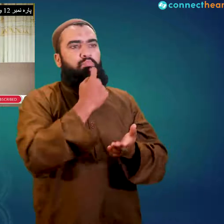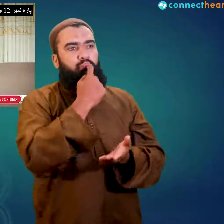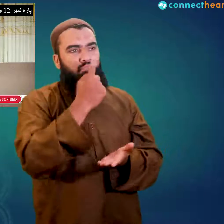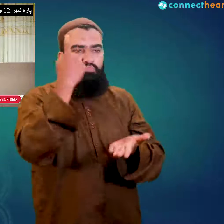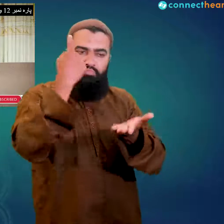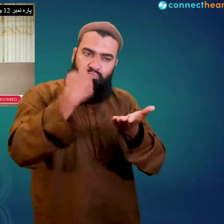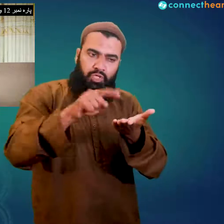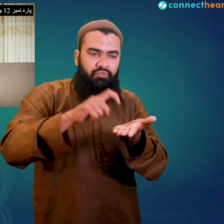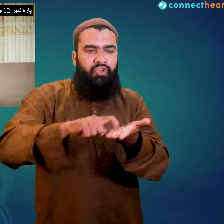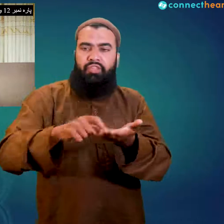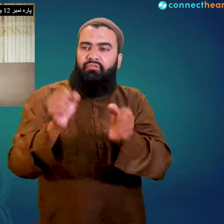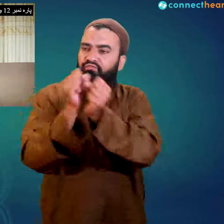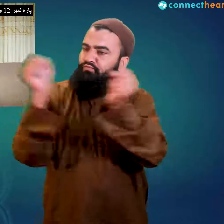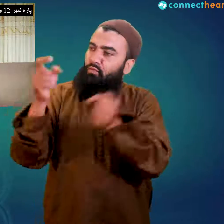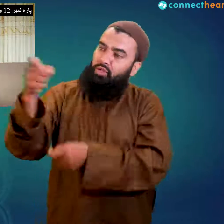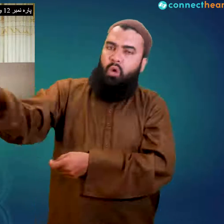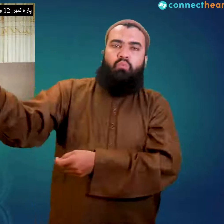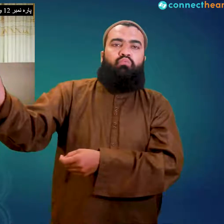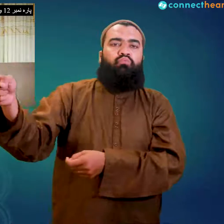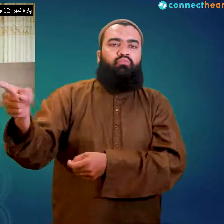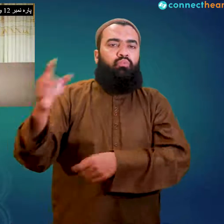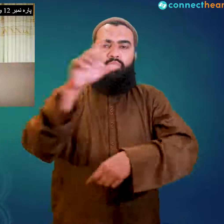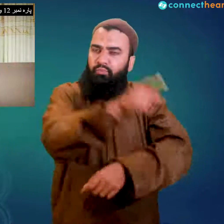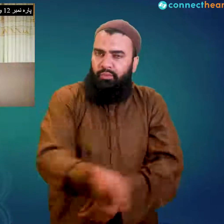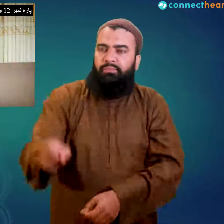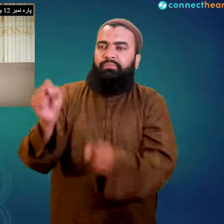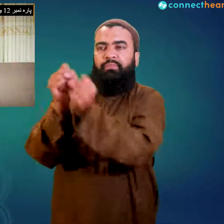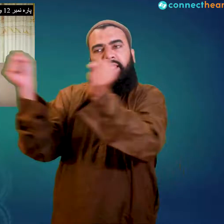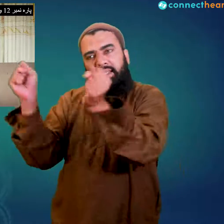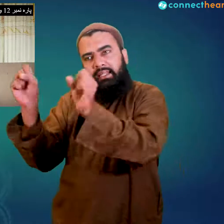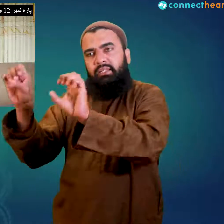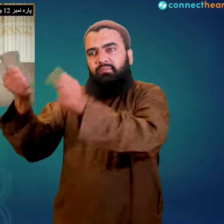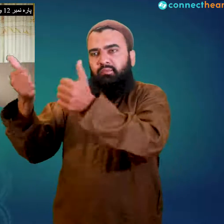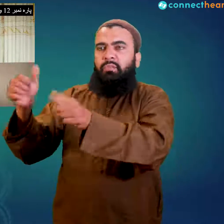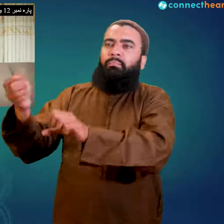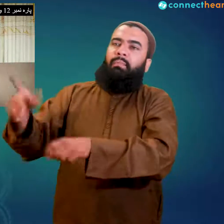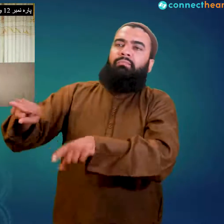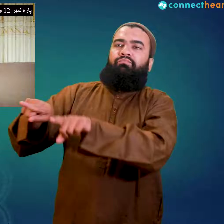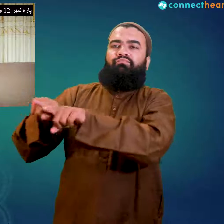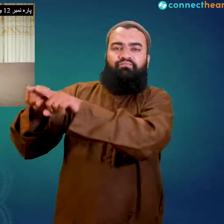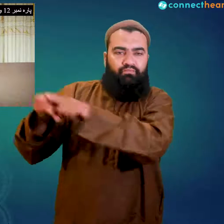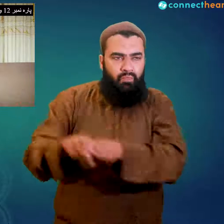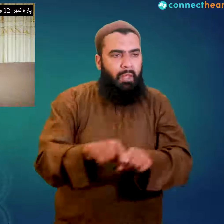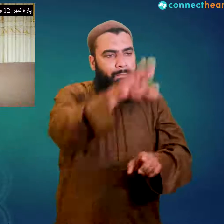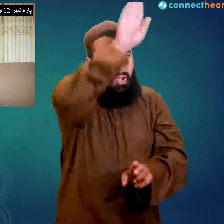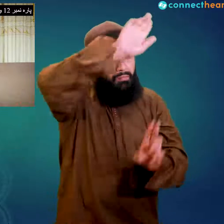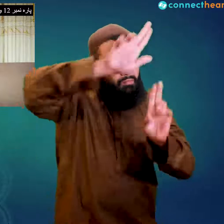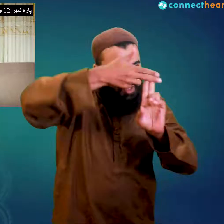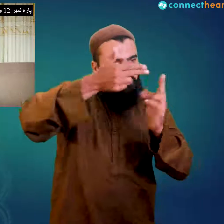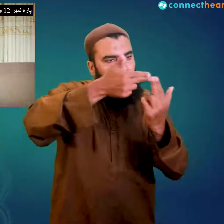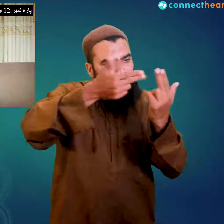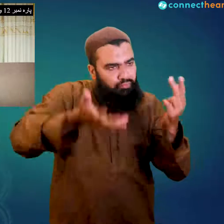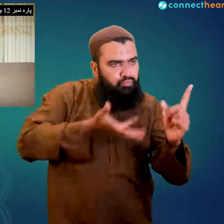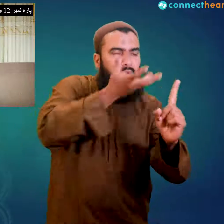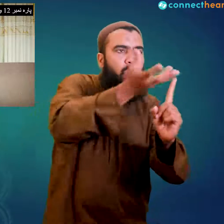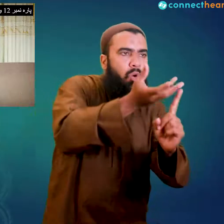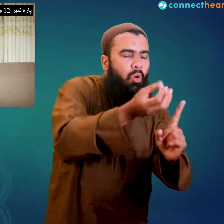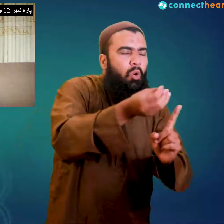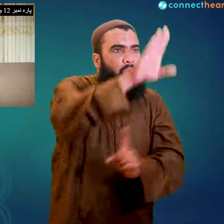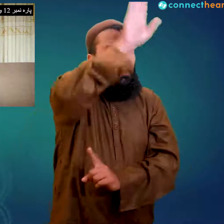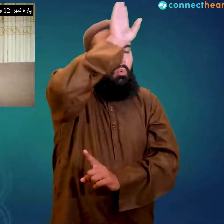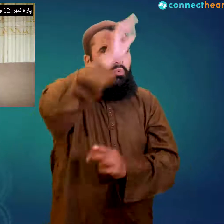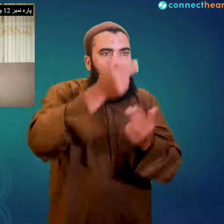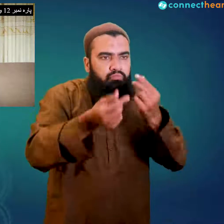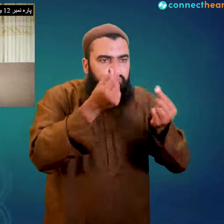میں مبتلا تھے، لیکن مصر میں غلہ کی فراوانی تھی اور آس پاس کے لوگ بھی وہاں قیمتاً غلہ خریدنے کے لیے مصر